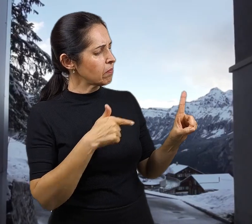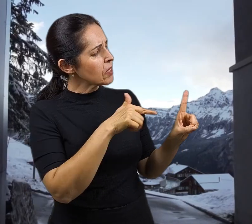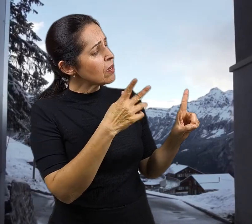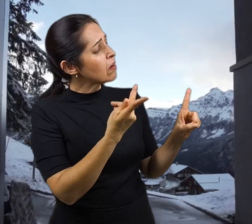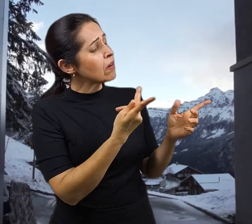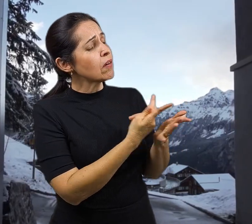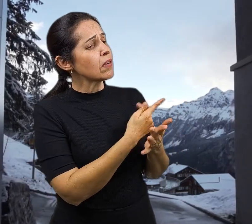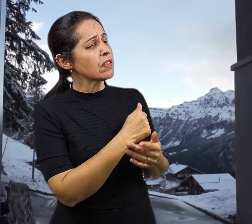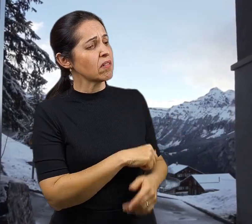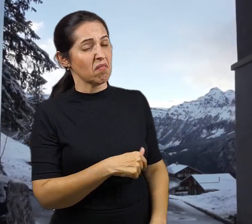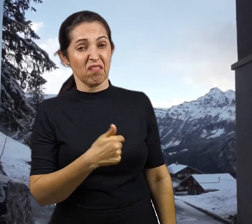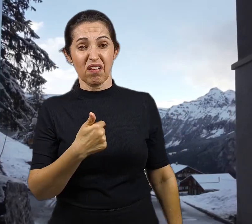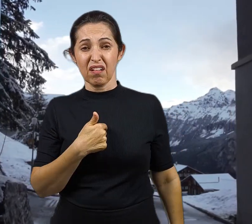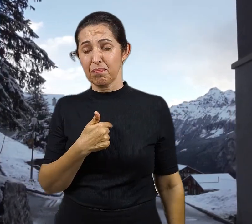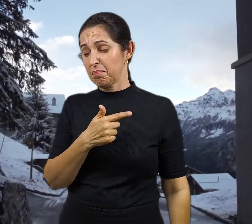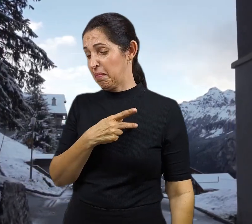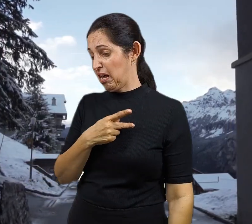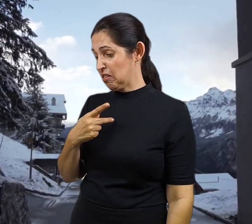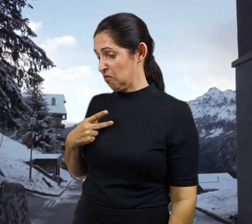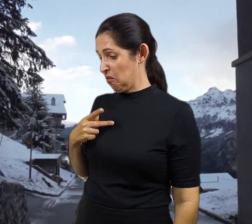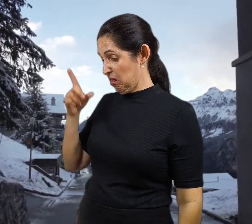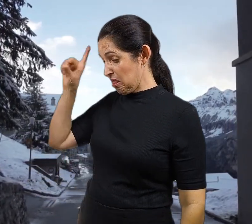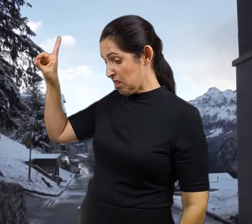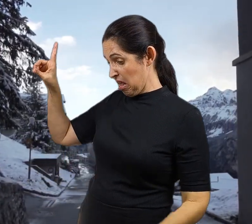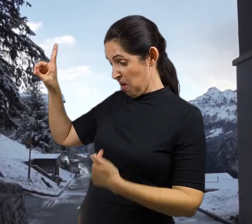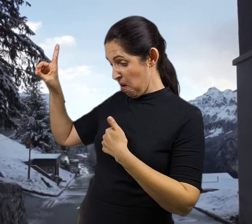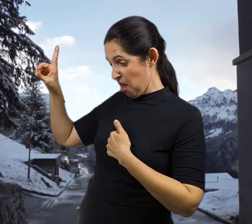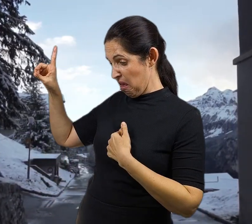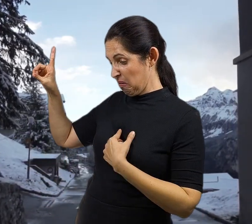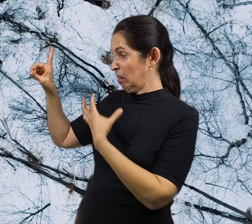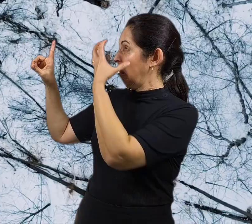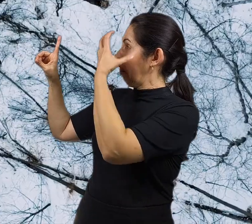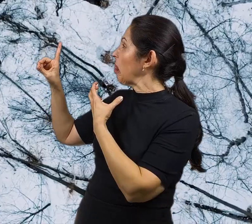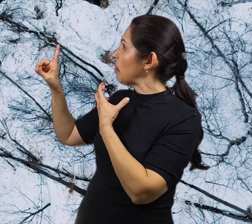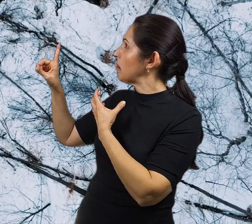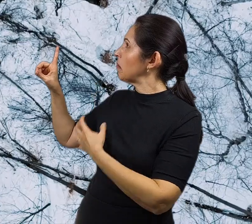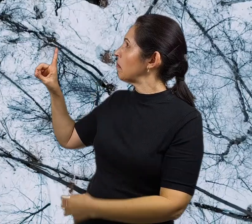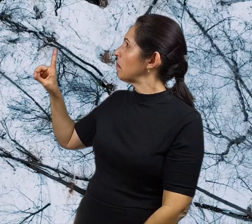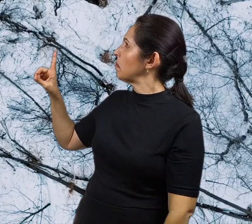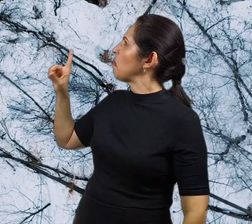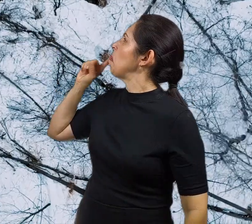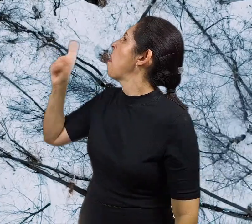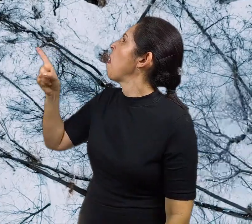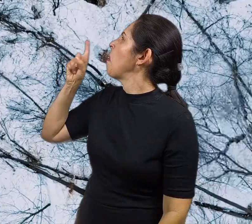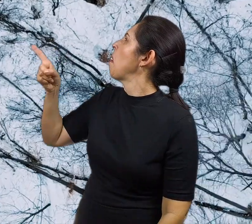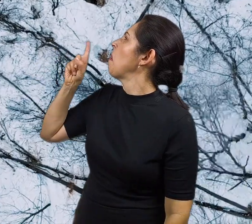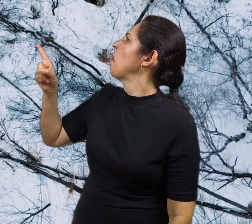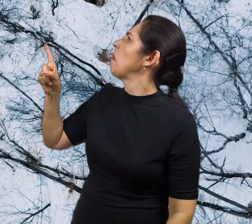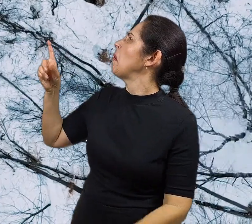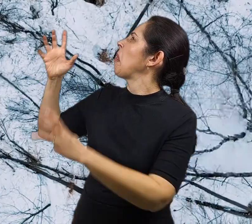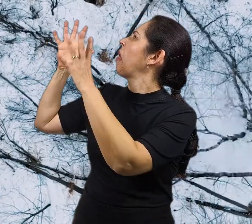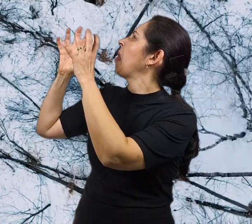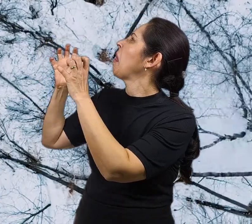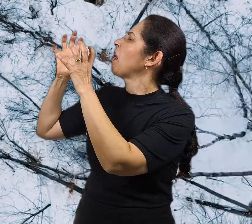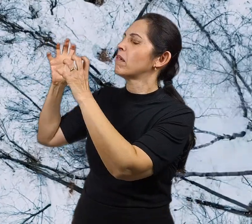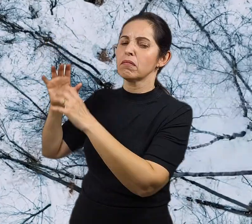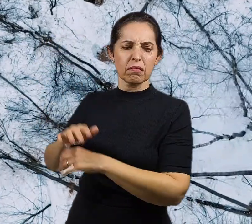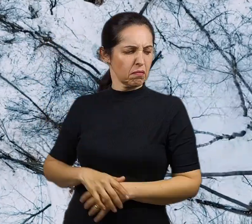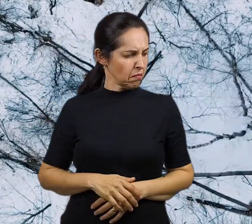esse título. Estou com raiva de Deus. Briguei com Deus. É mesmo? Olha, minha irmã, você vai perder essa vida. Você